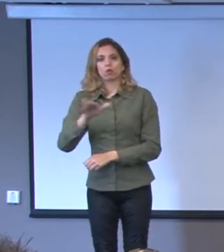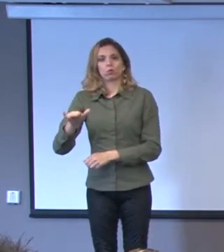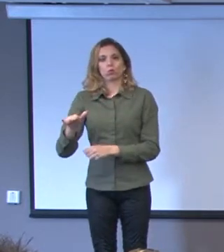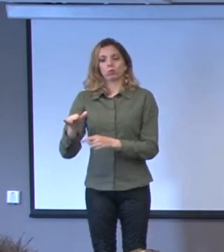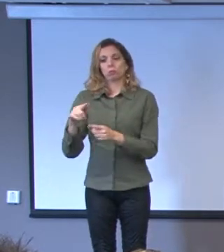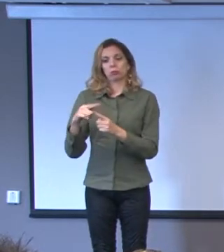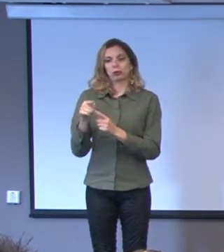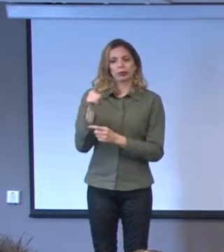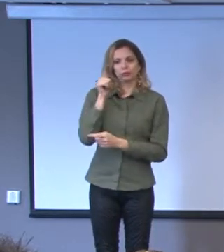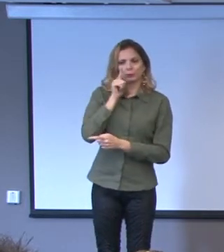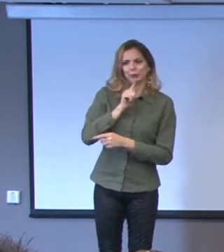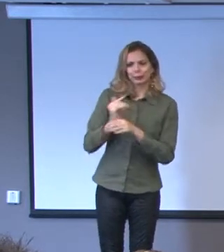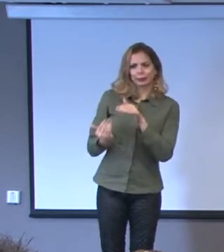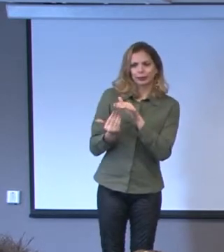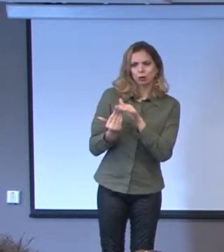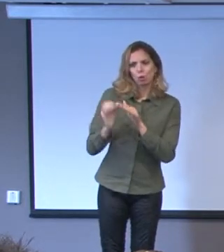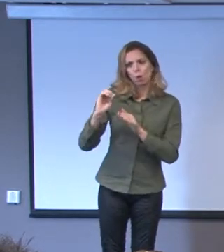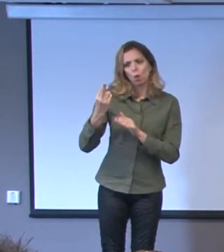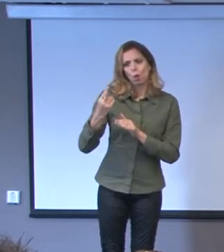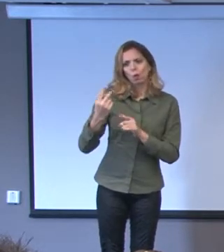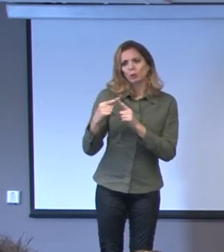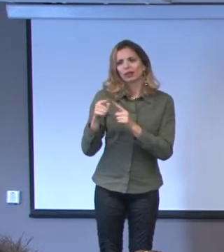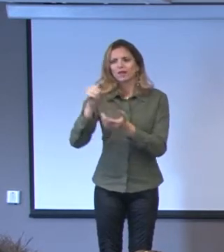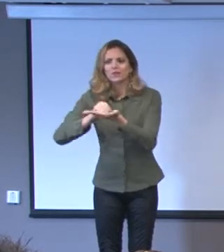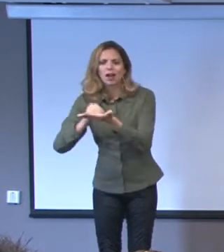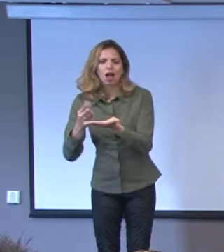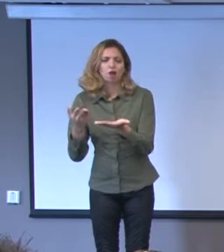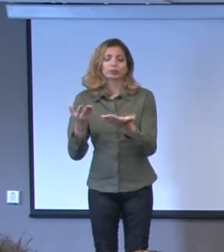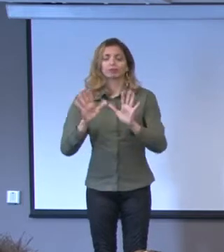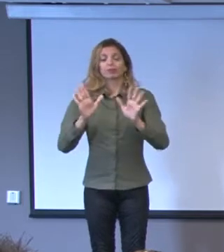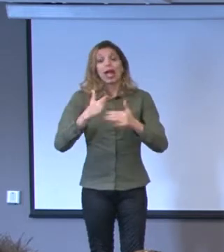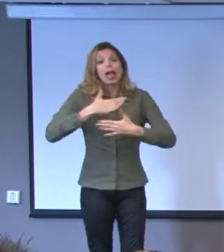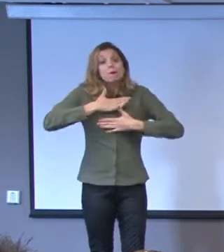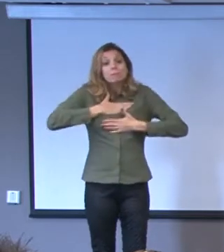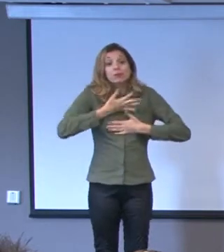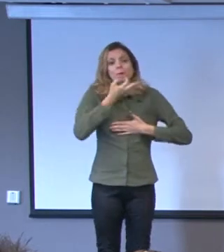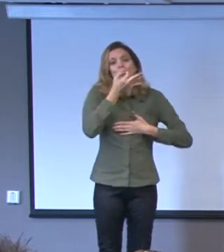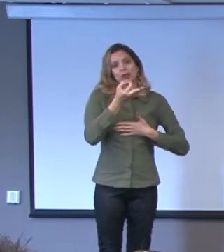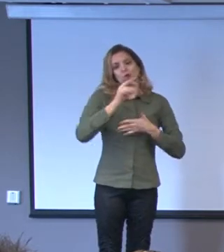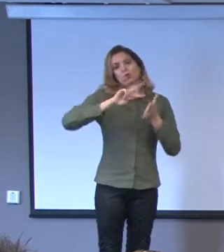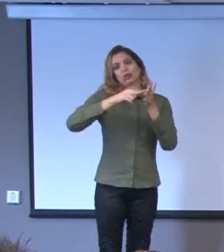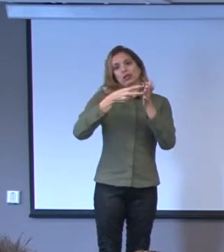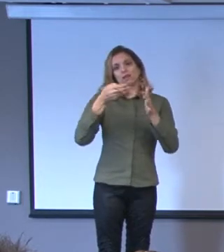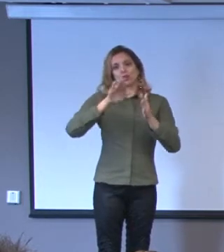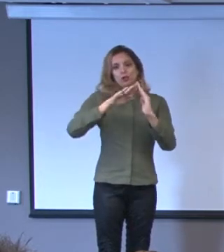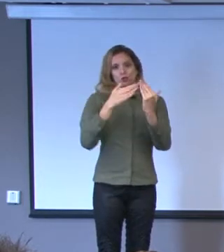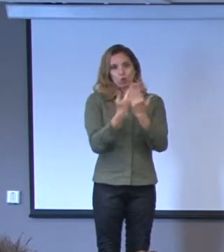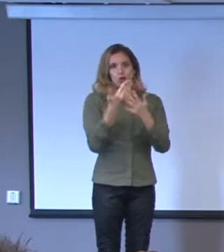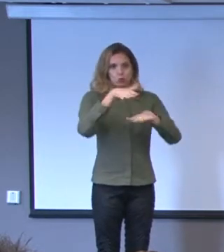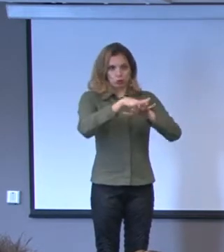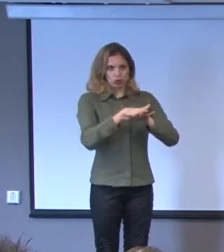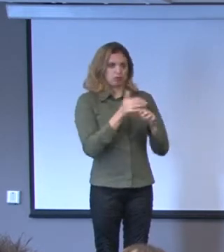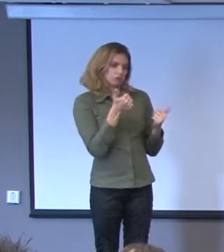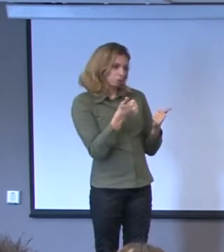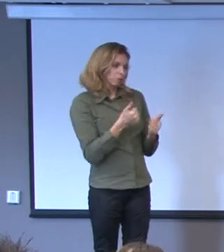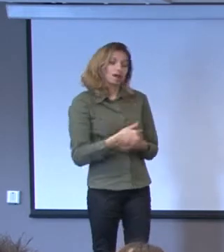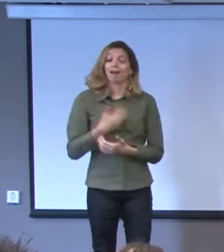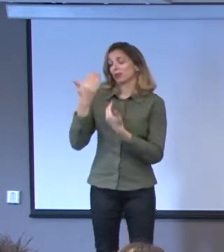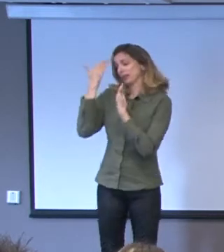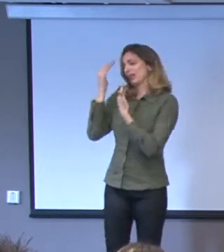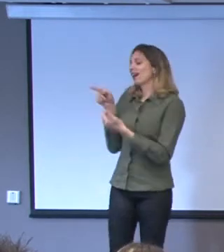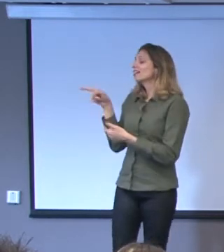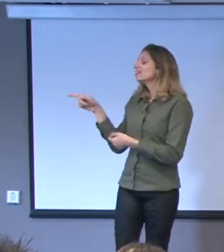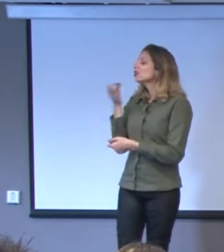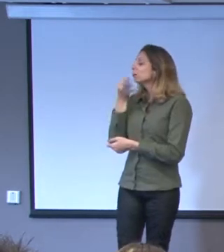está muito alta ou porque ela está muito baixa. Então, essa é a minha visão do que é uma escola inclusiva, Flávia. Obrigada. Jairo, o que